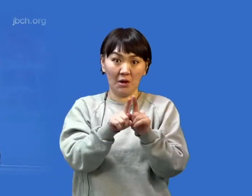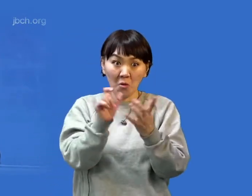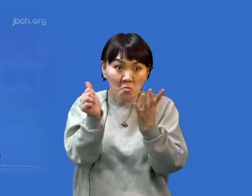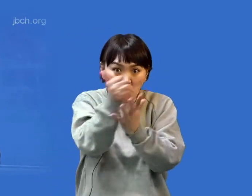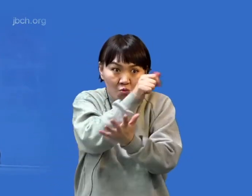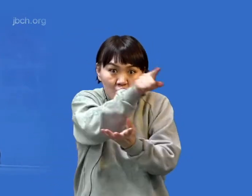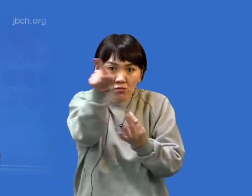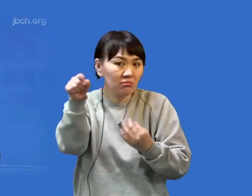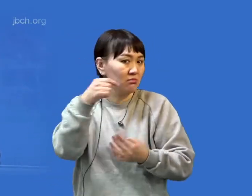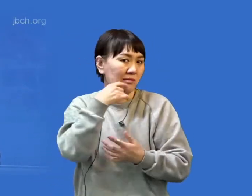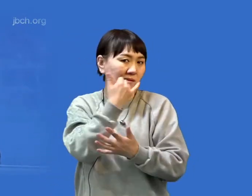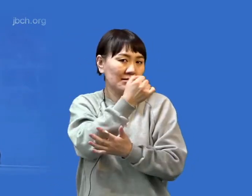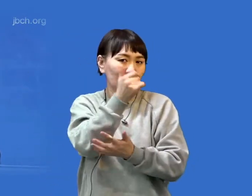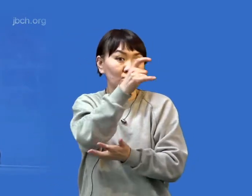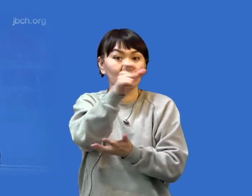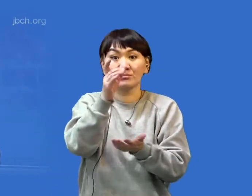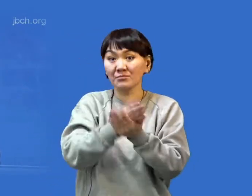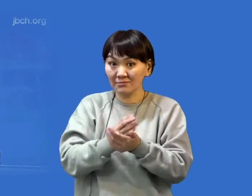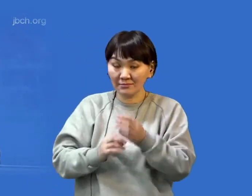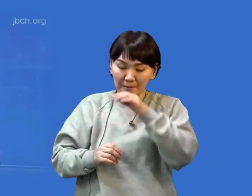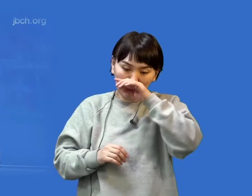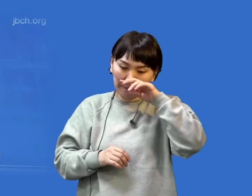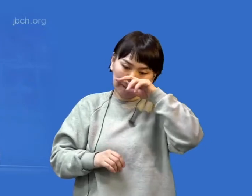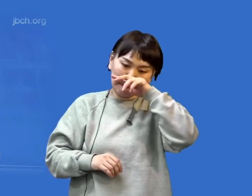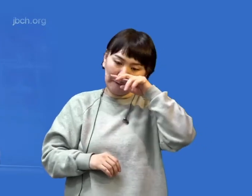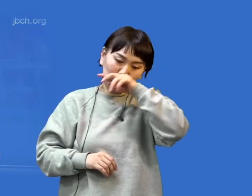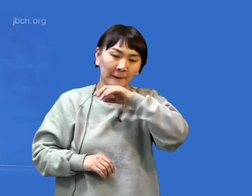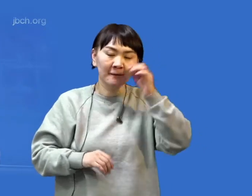Ариун бас үл хайрлагч.